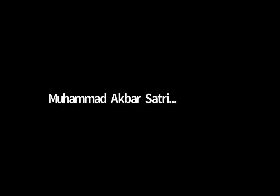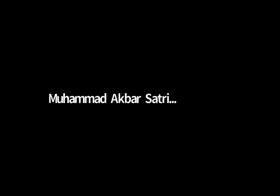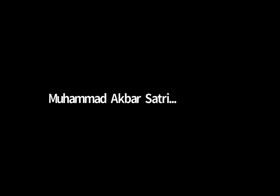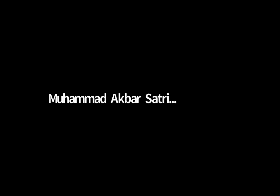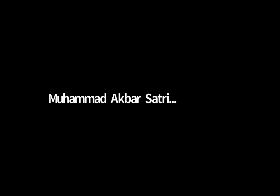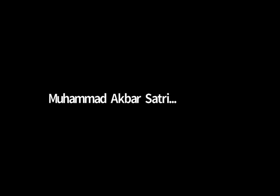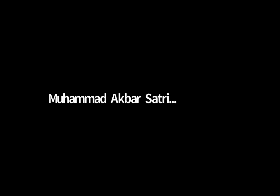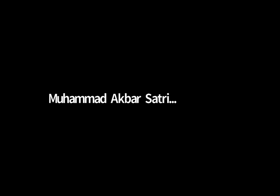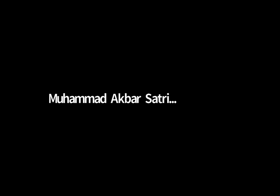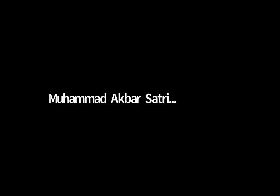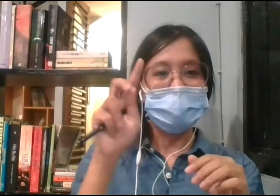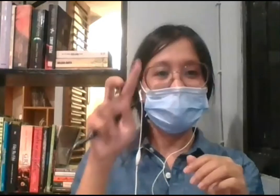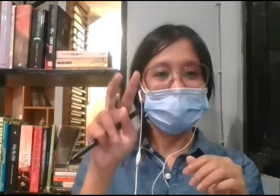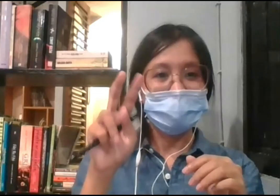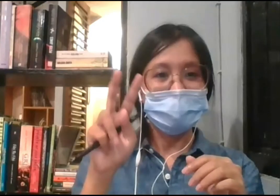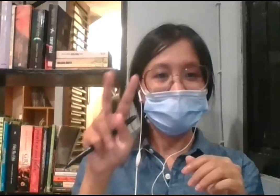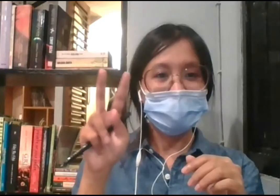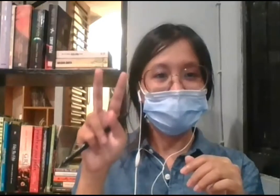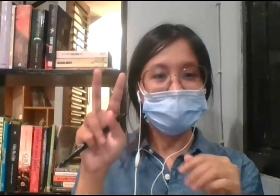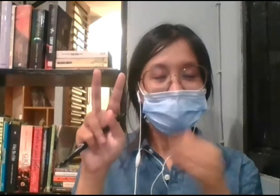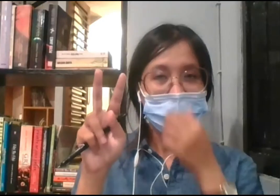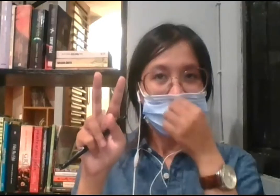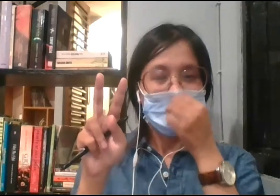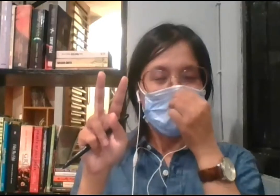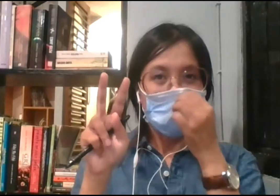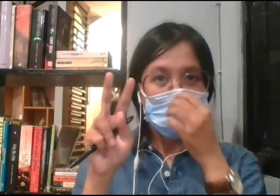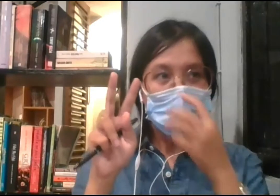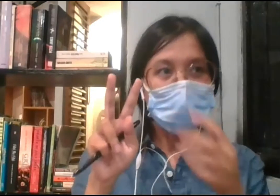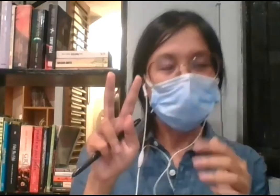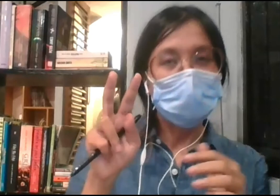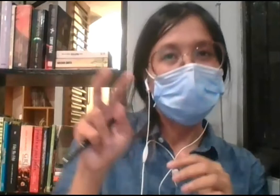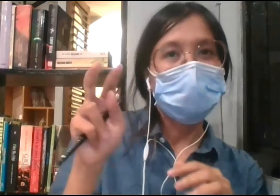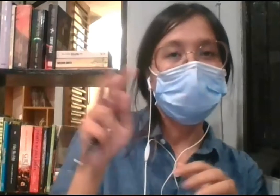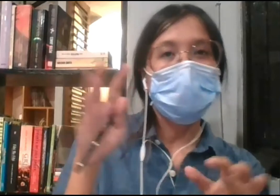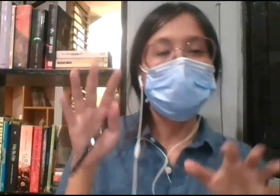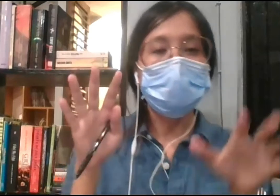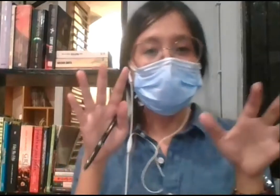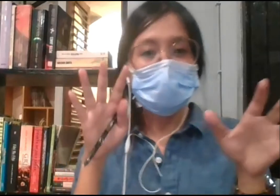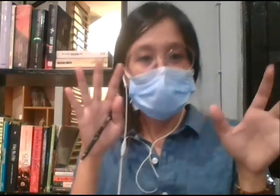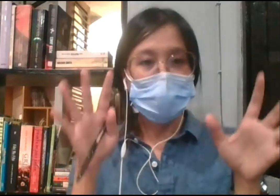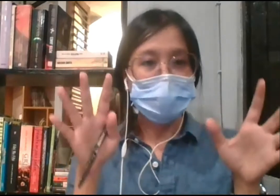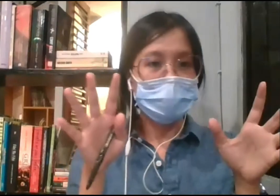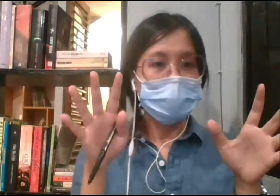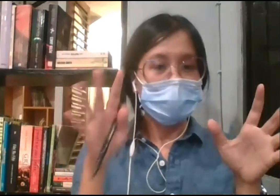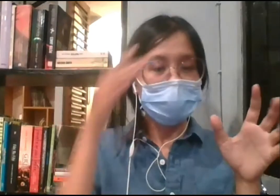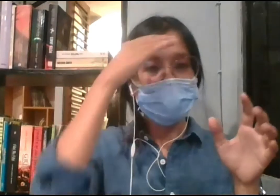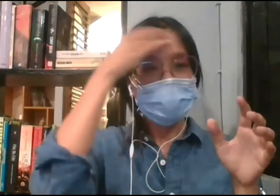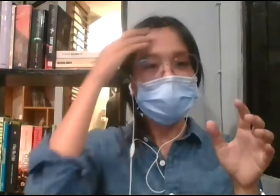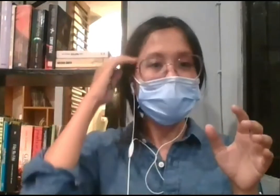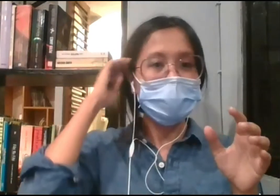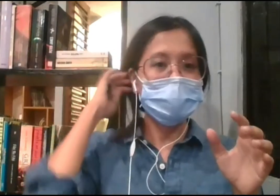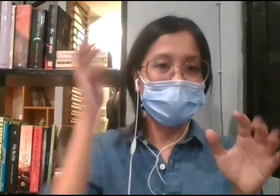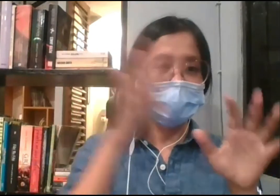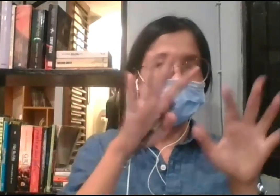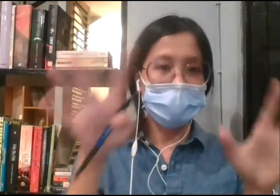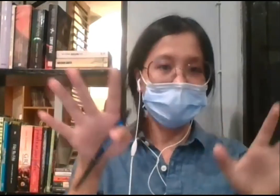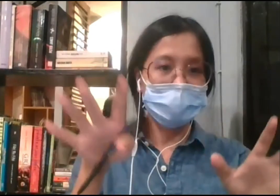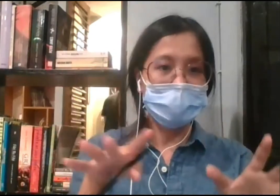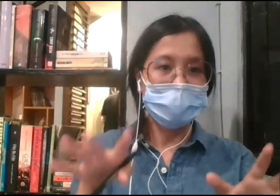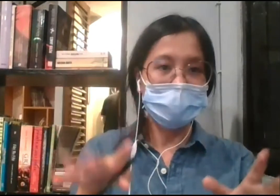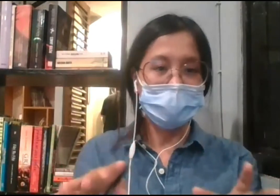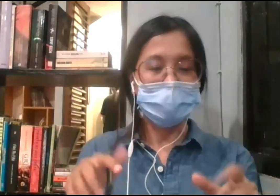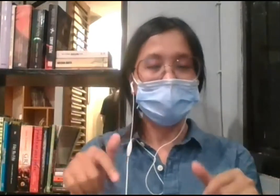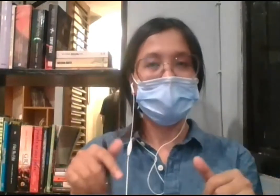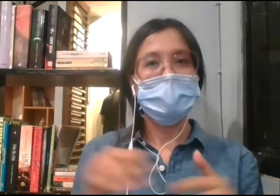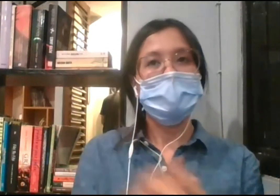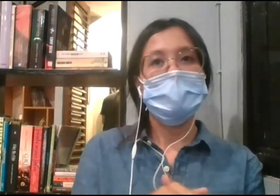Dibaca ulang. Sorry, satu lagi nambahin, Mas. Jadi gini, ketika kita selesai menulis, itu kita harus baca ulang ya